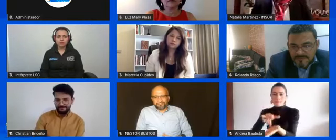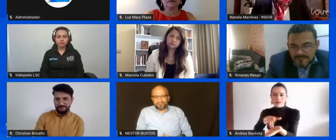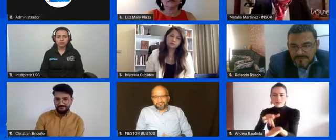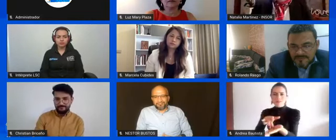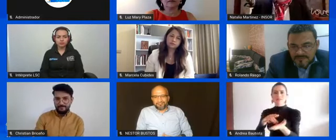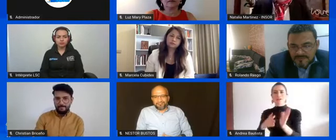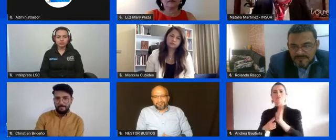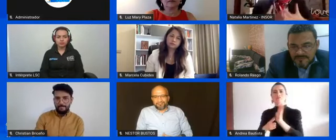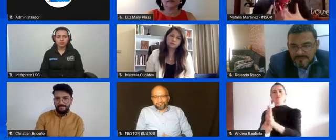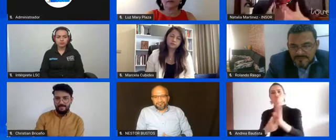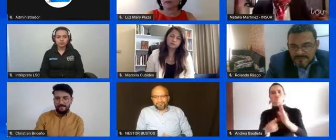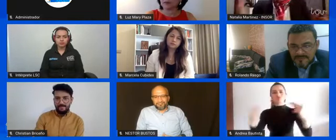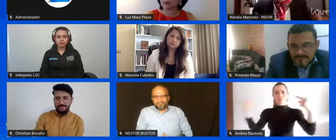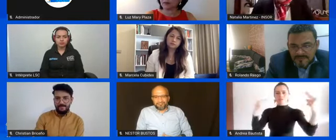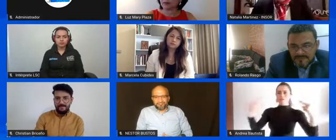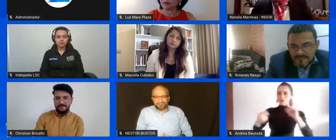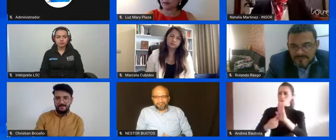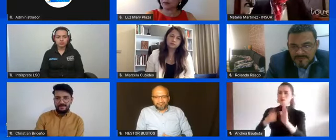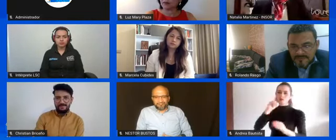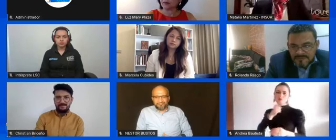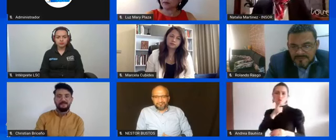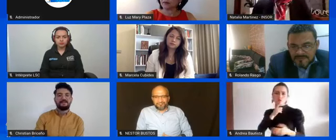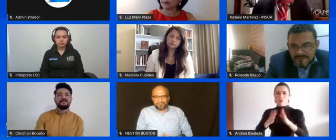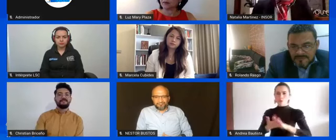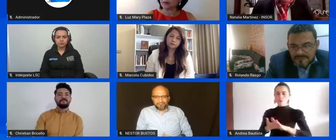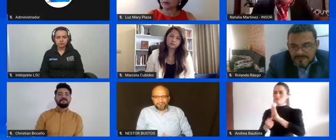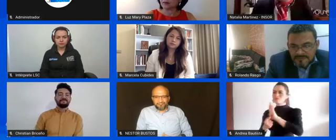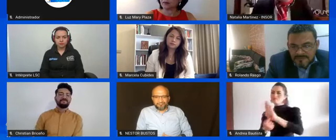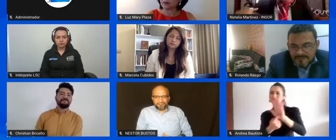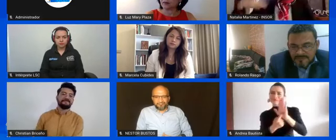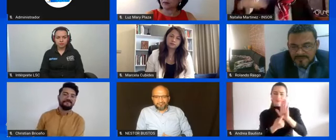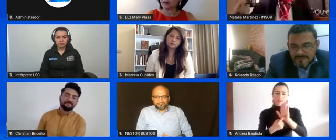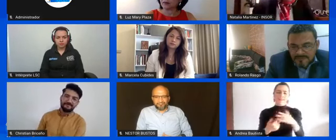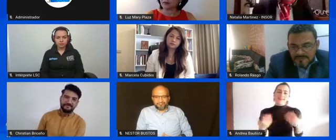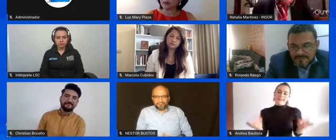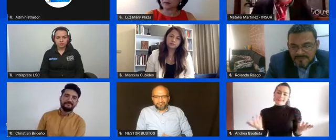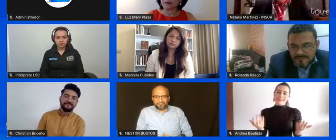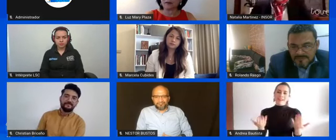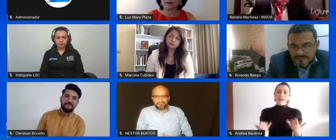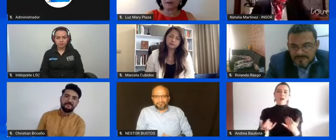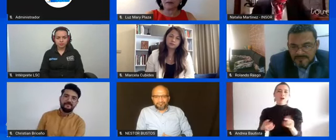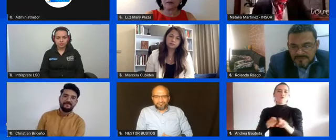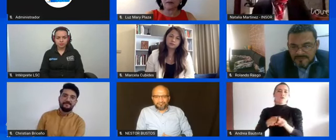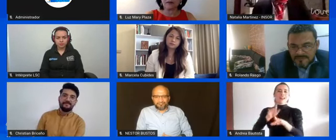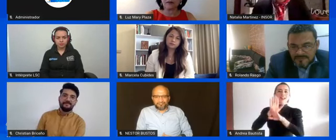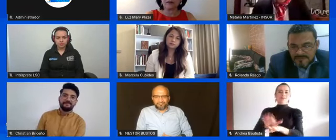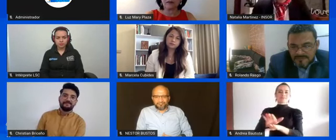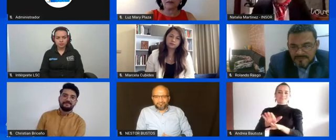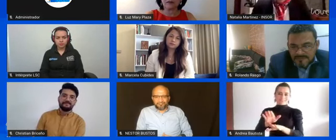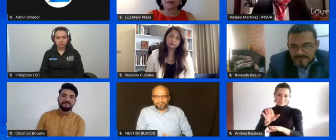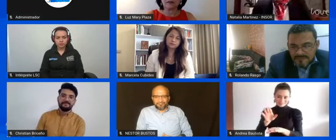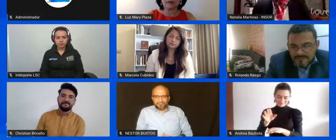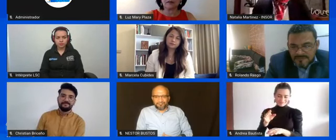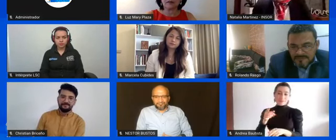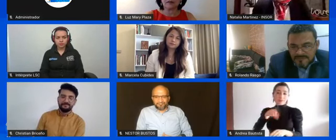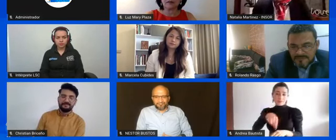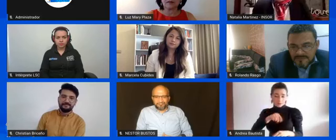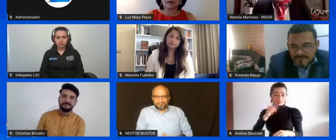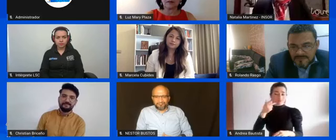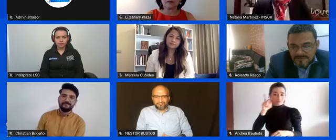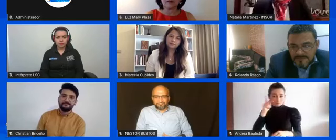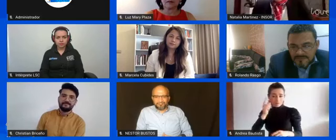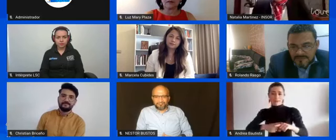visibilizado también a la población sorda muchísimo y que ahora representa, digamos, una generación que también pasó por las puertas del instituto. Entonces,